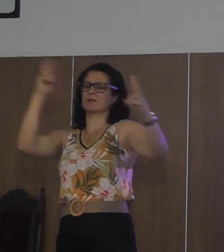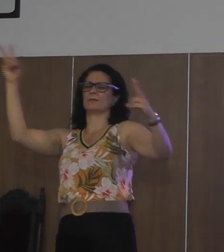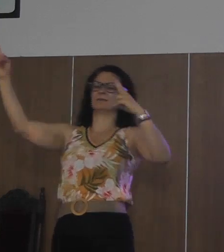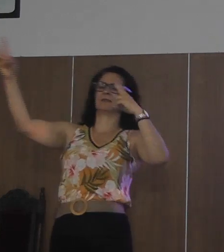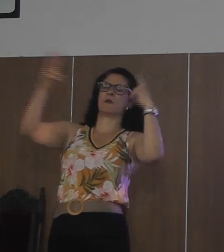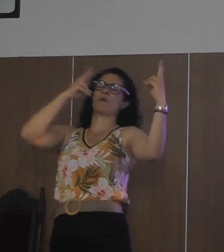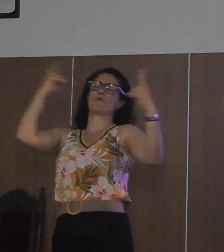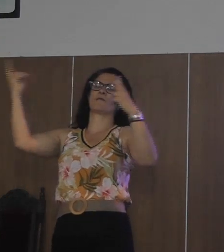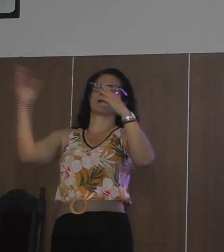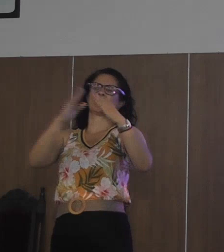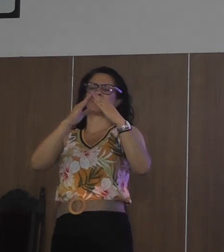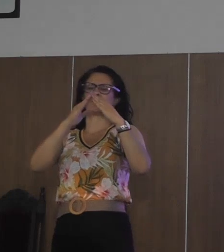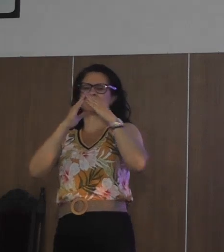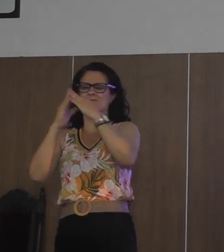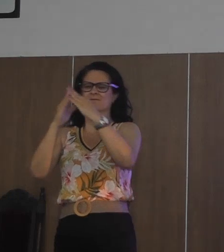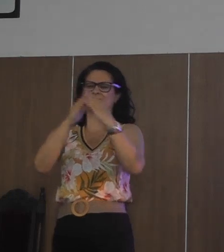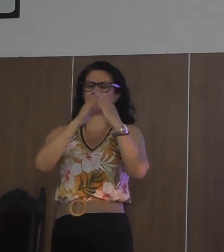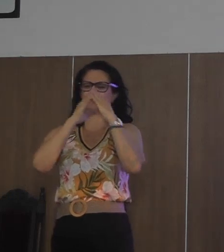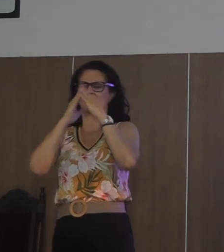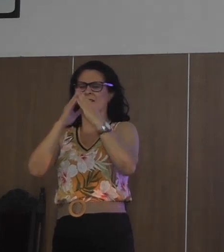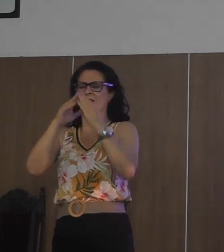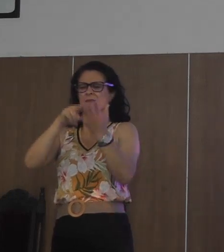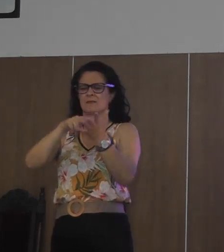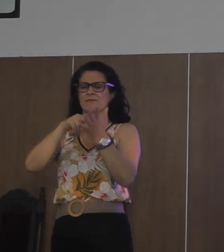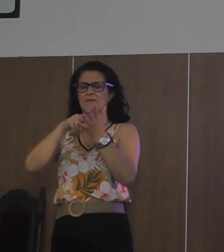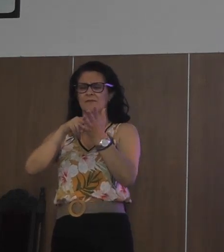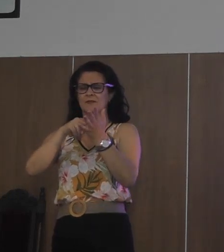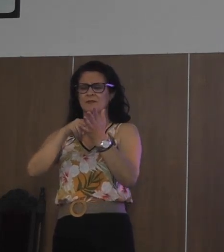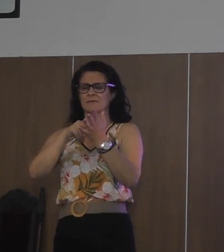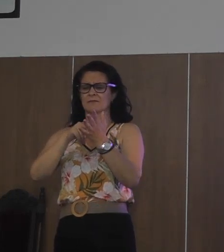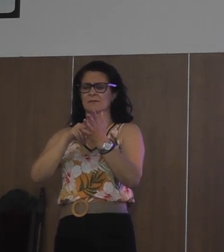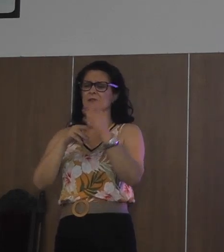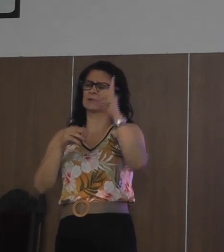Olha para esse irmão que nos acompanha agora de sua casa, Pai.